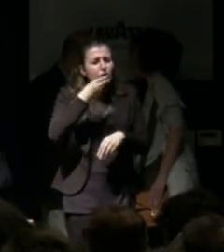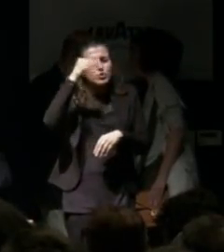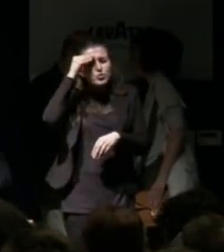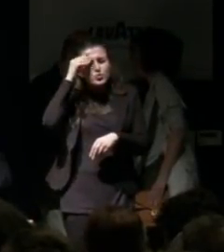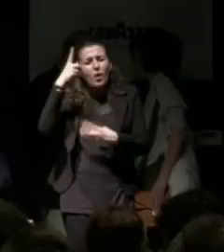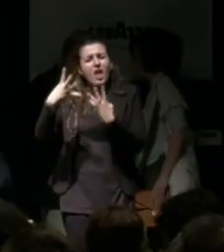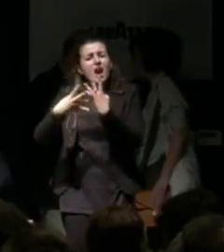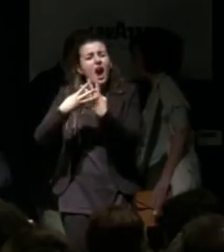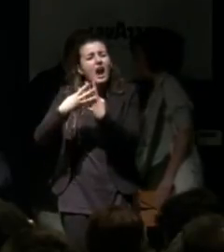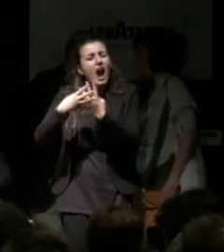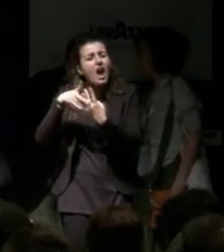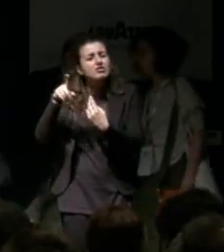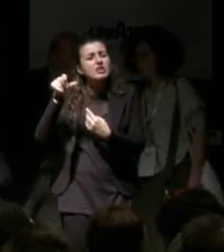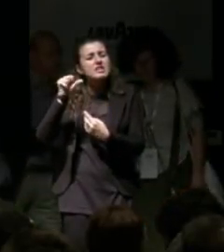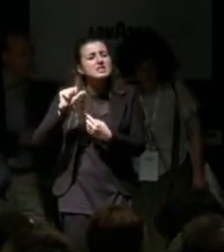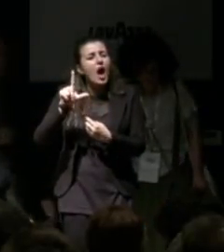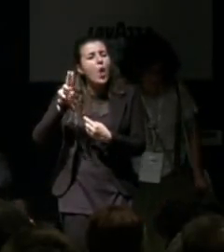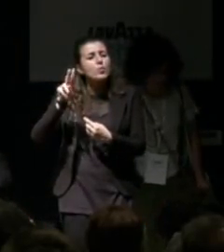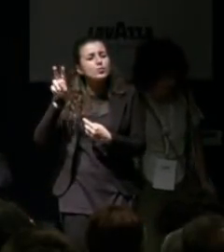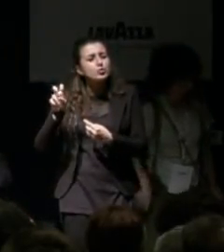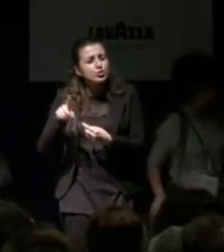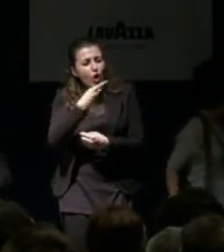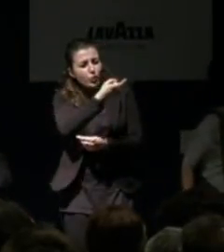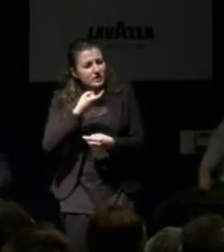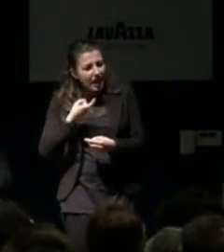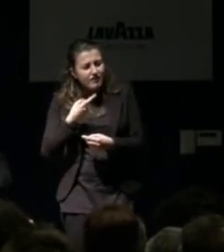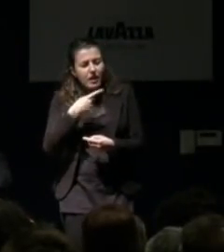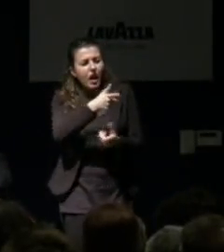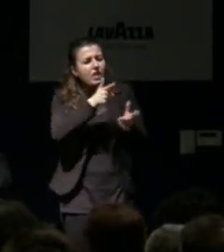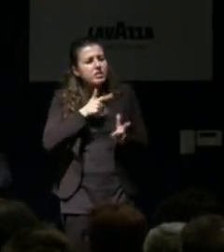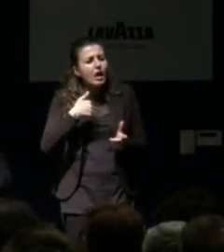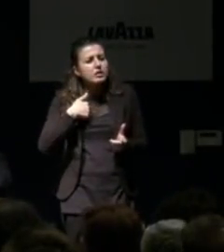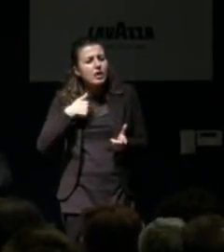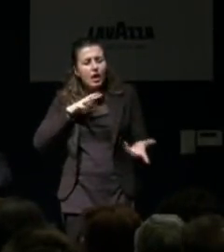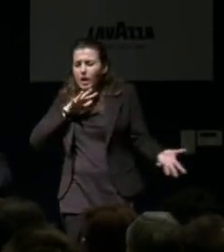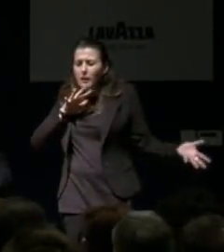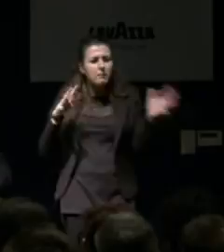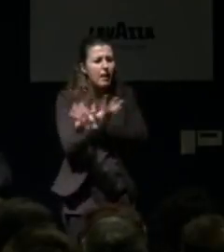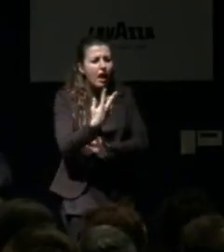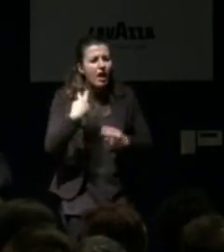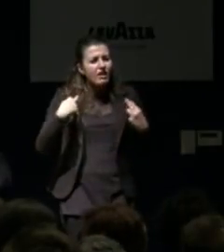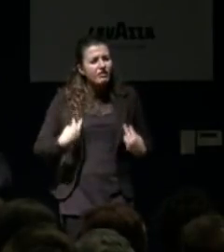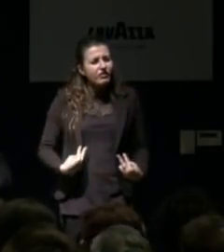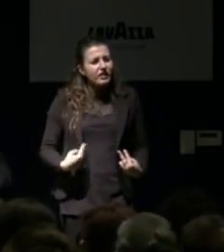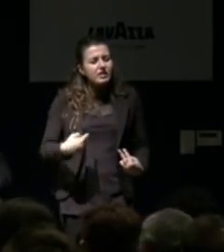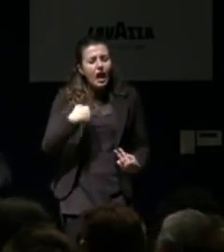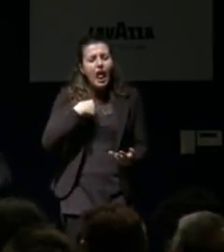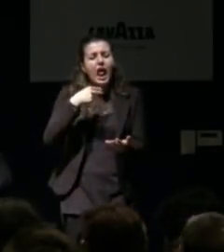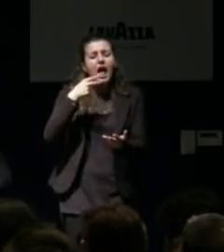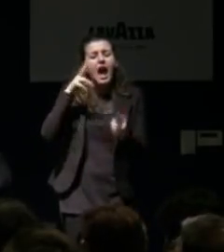carcere di saluzzo ora in cui la tua speranza ha dato una svolta a me ea noi tutti sul tema lettura e